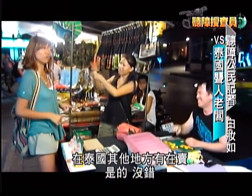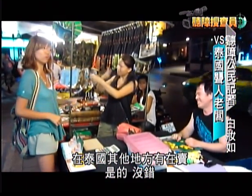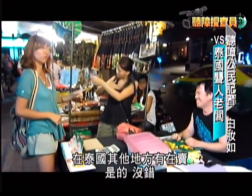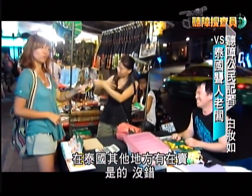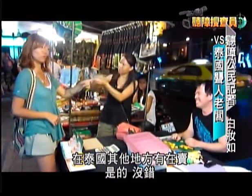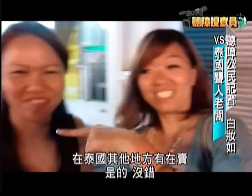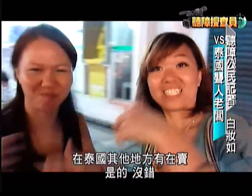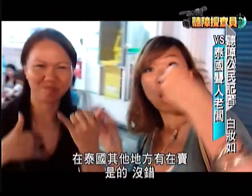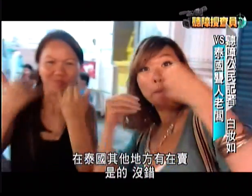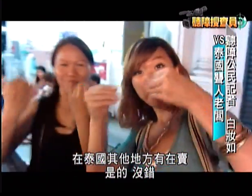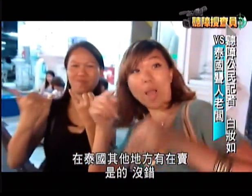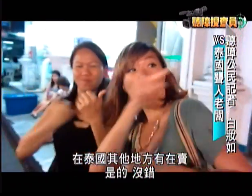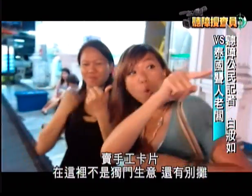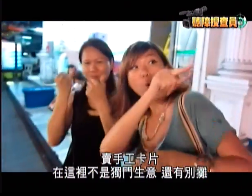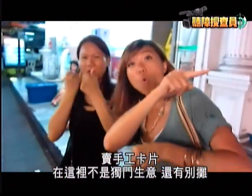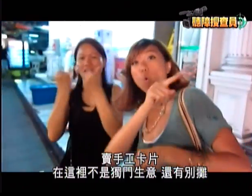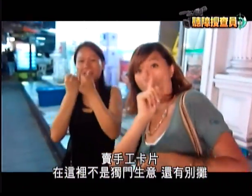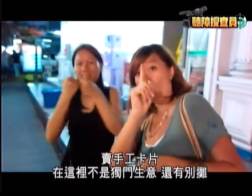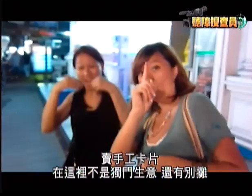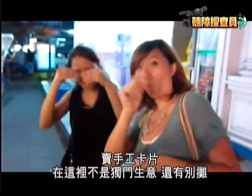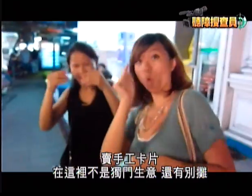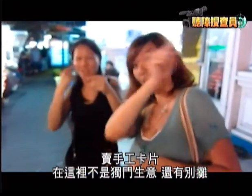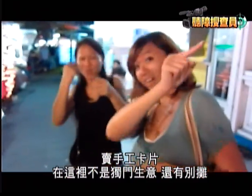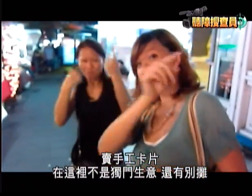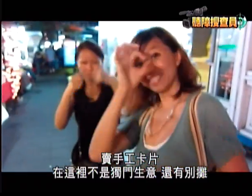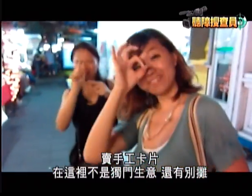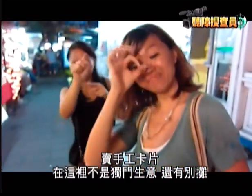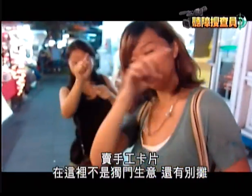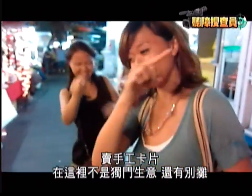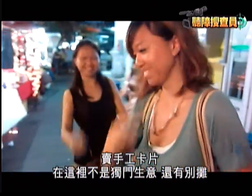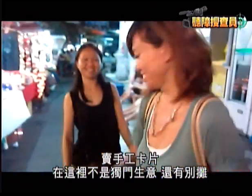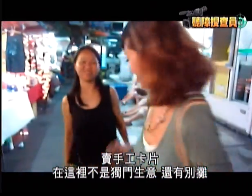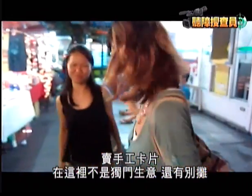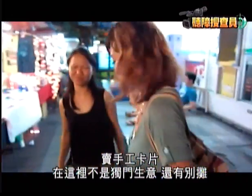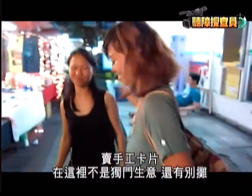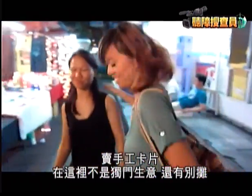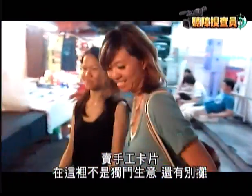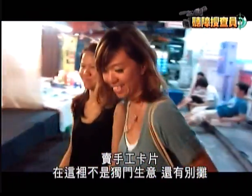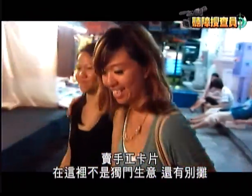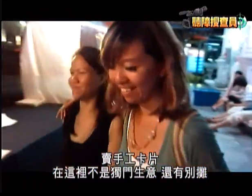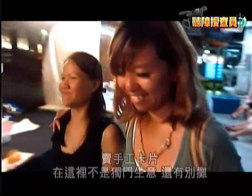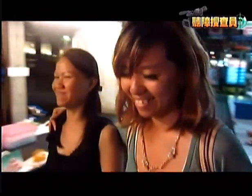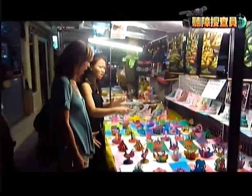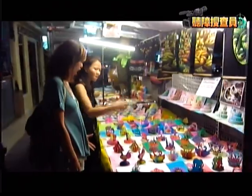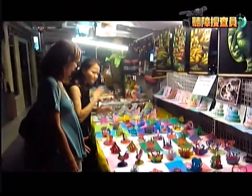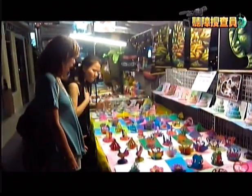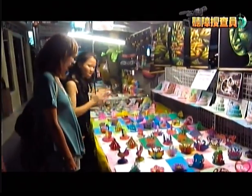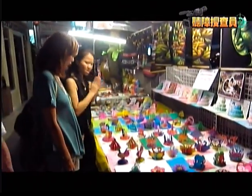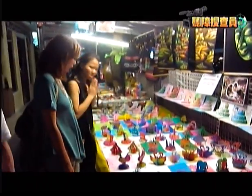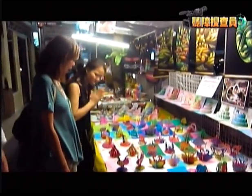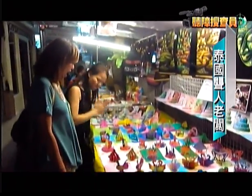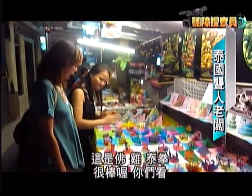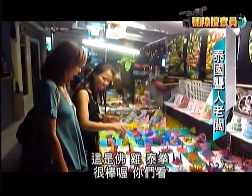错。 卖手工卡片在这里不是独门生意，还有别摊。 这是佛